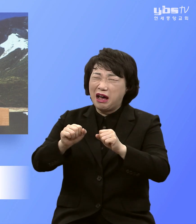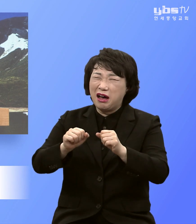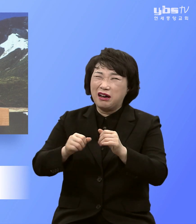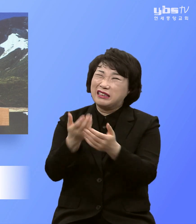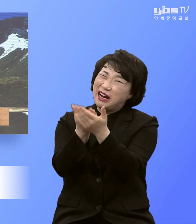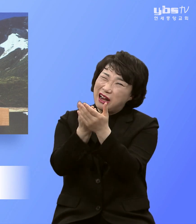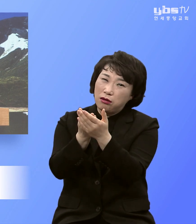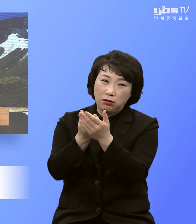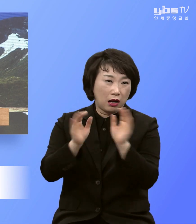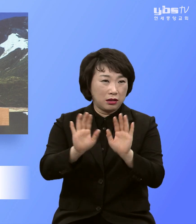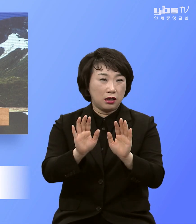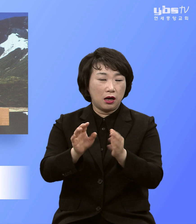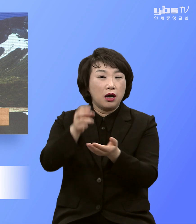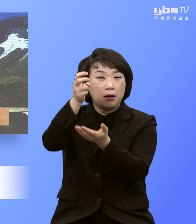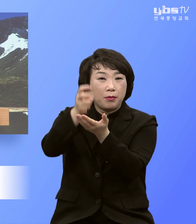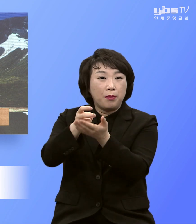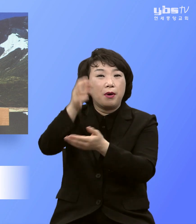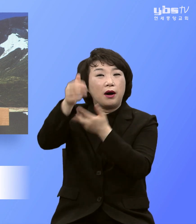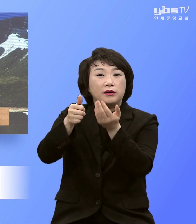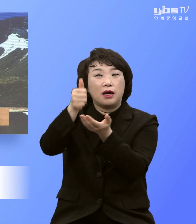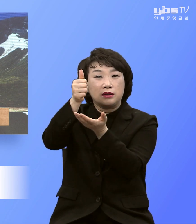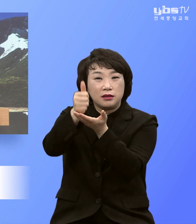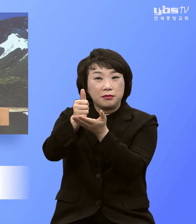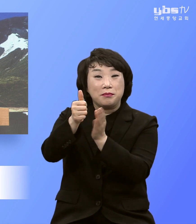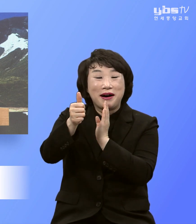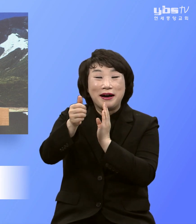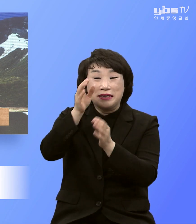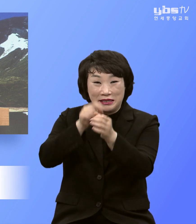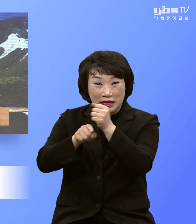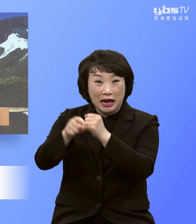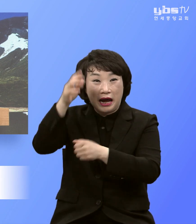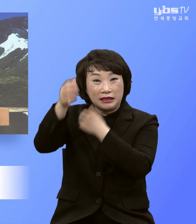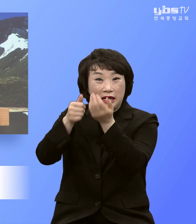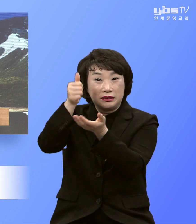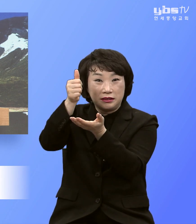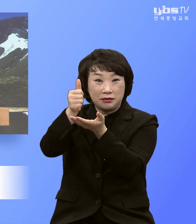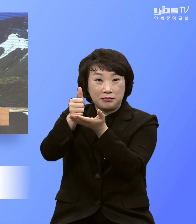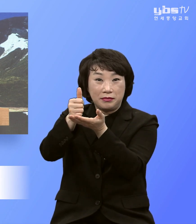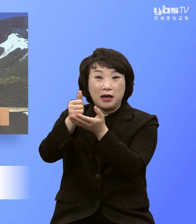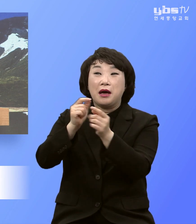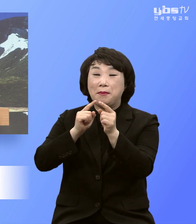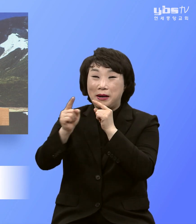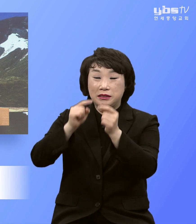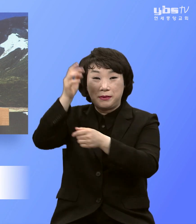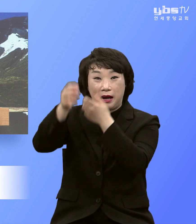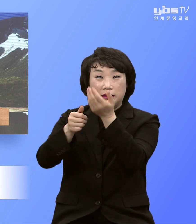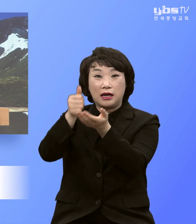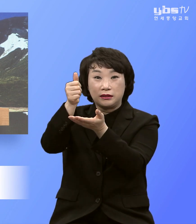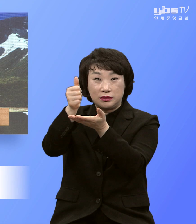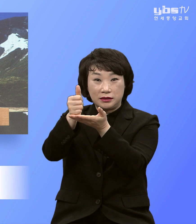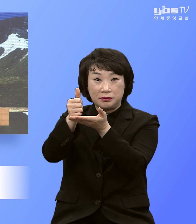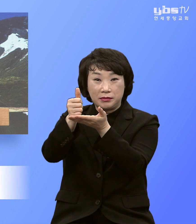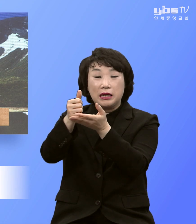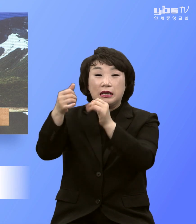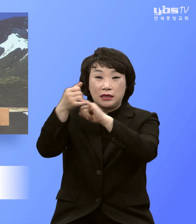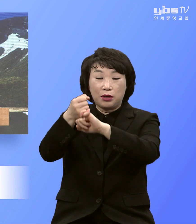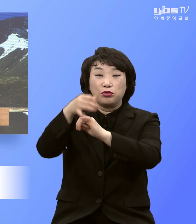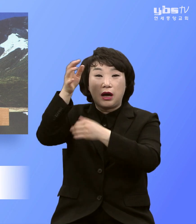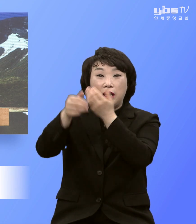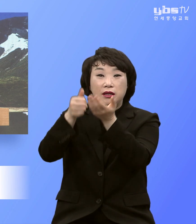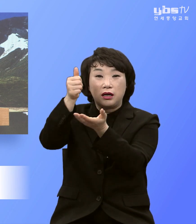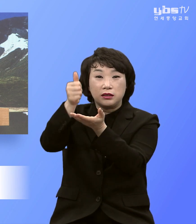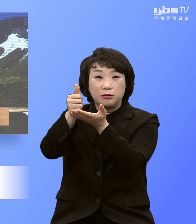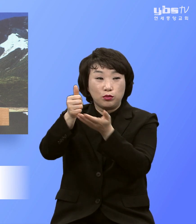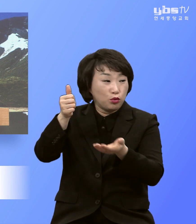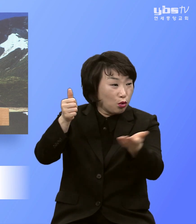것은 질서의 하나님, 진리의 하나님, 말씀의 하나님, 약속의